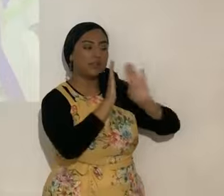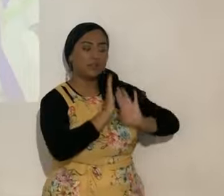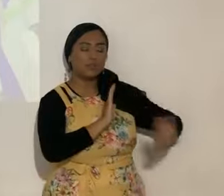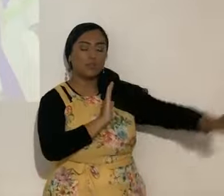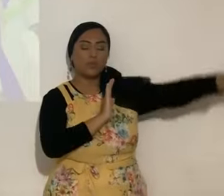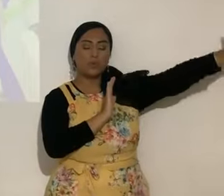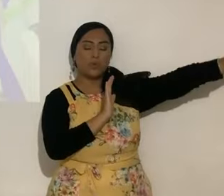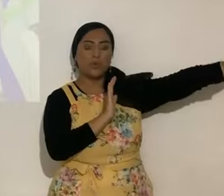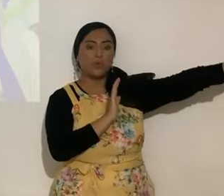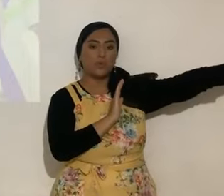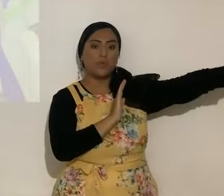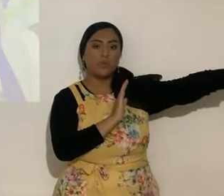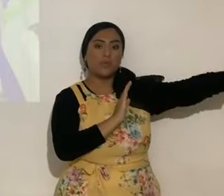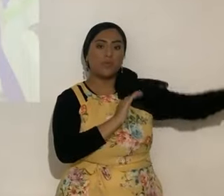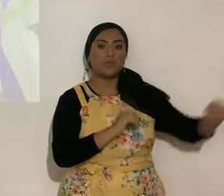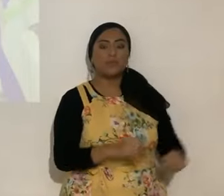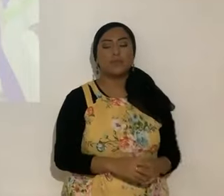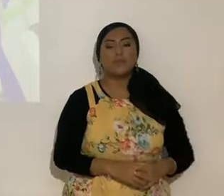alejó de él.